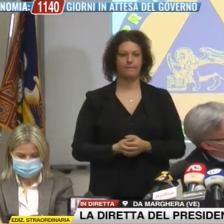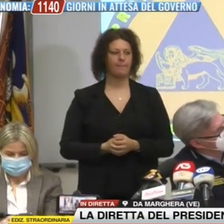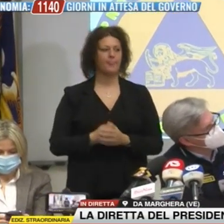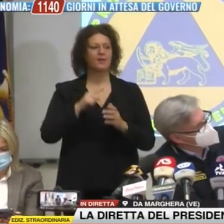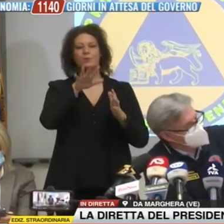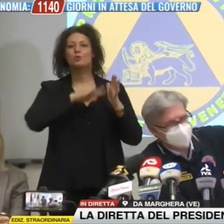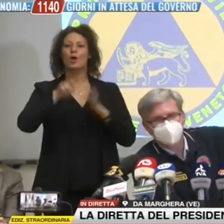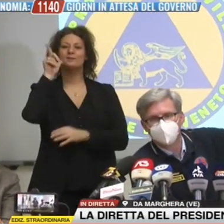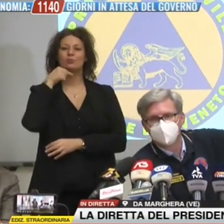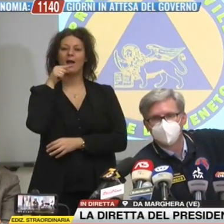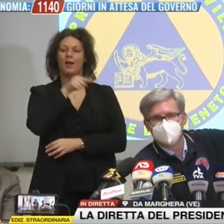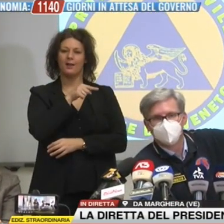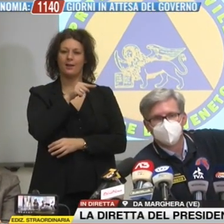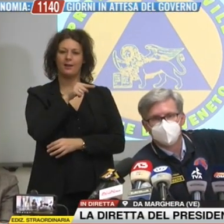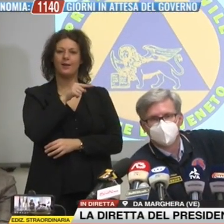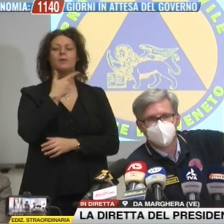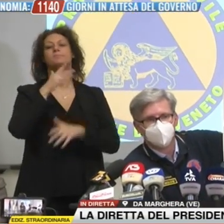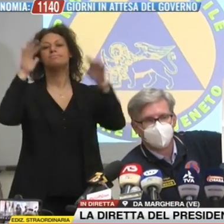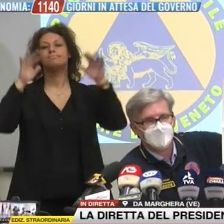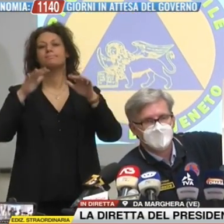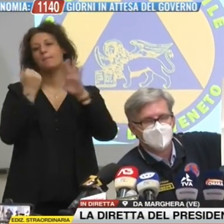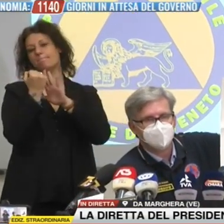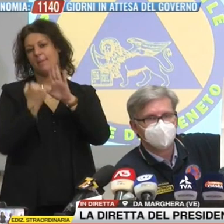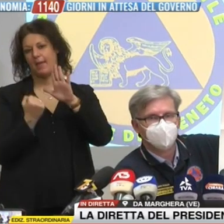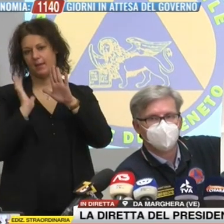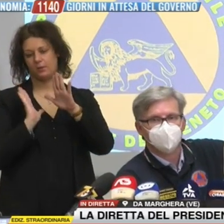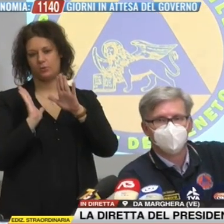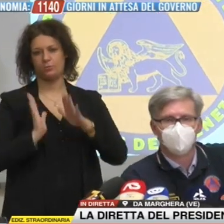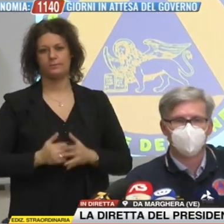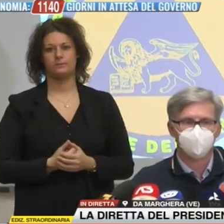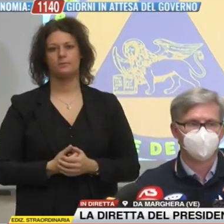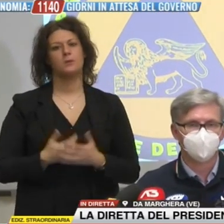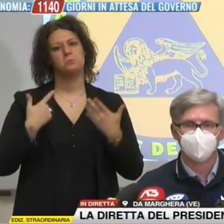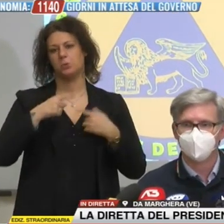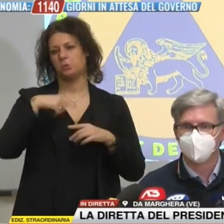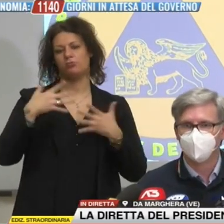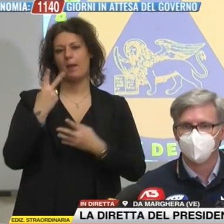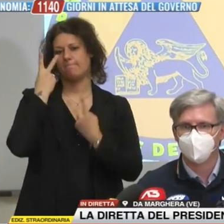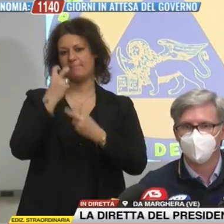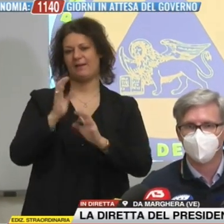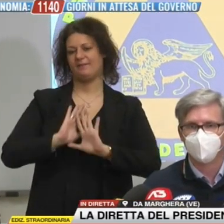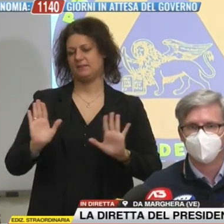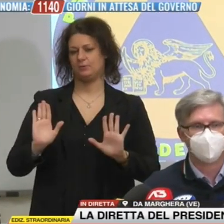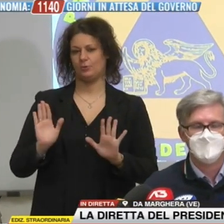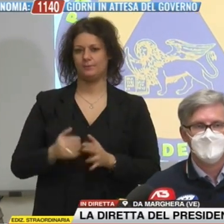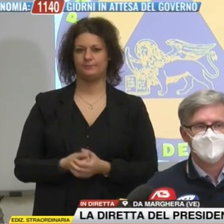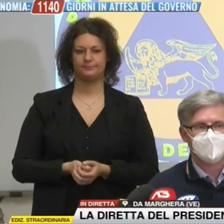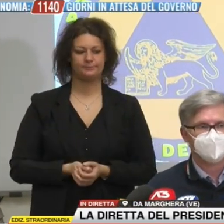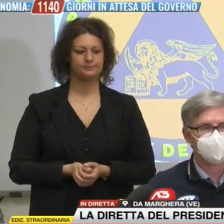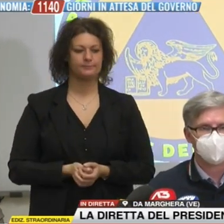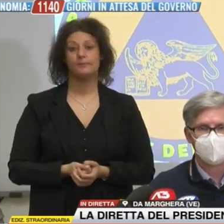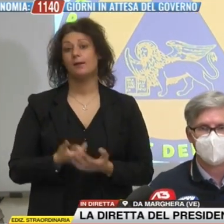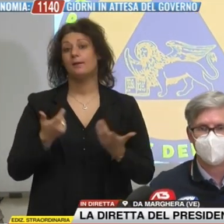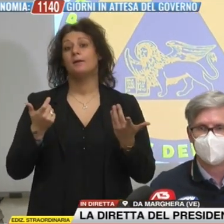verso il giallo si va dove ci sono state precipitazioni minori, quindi esattamente come avevamo previsto. Continuo a dire esattamente come avevamo previsto